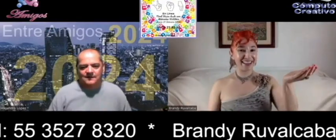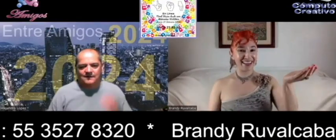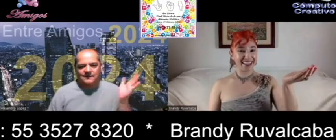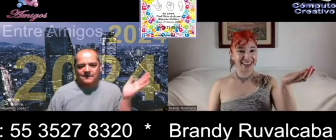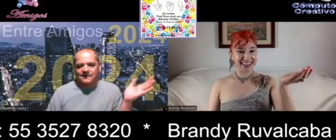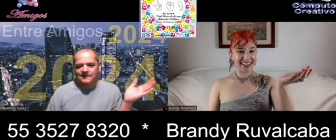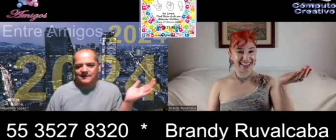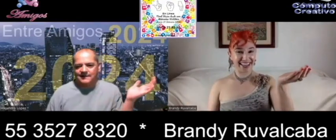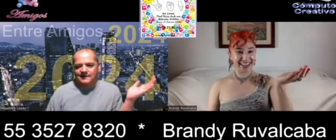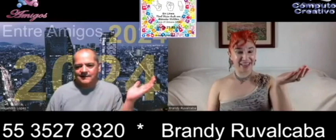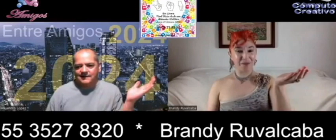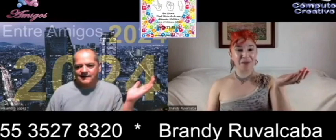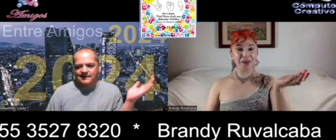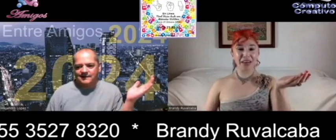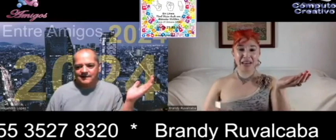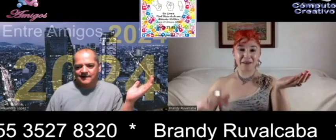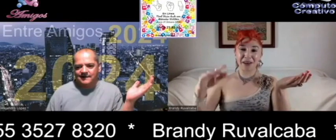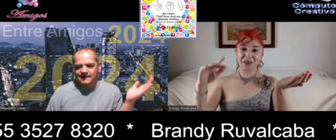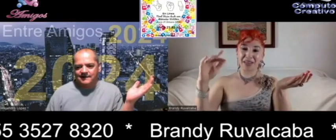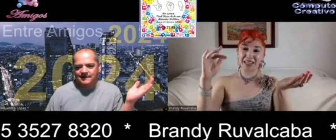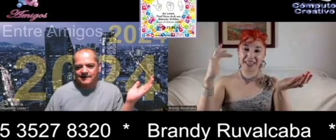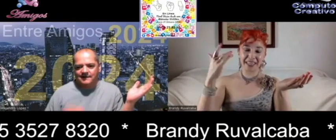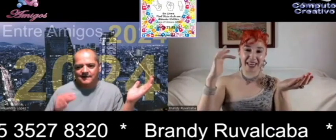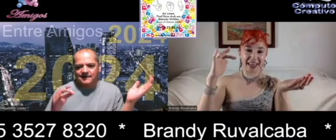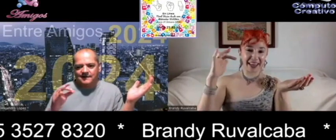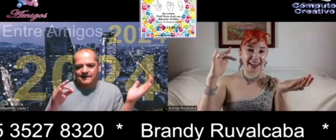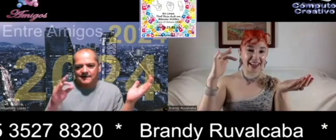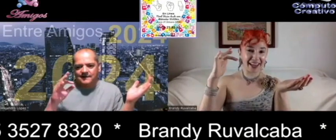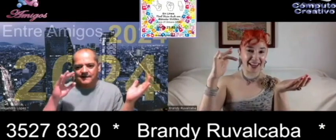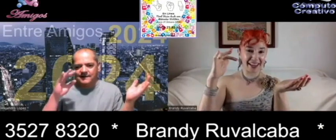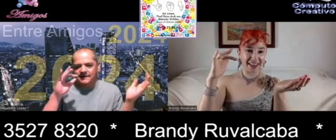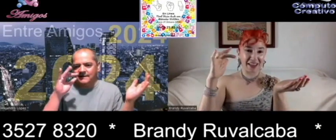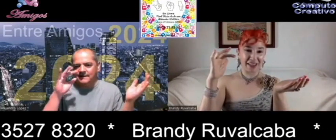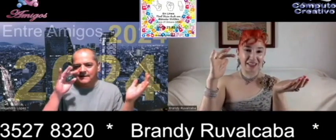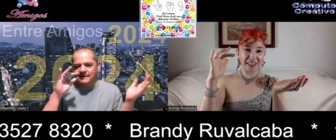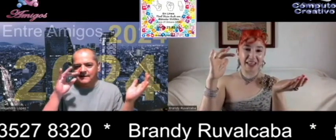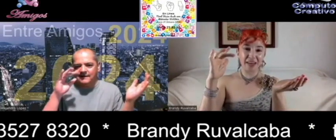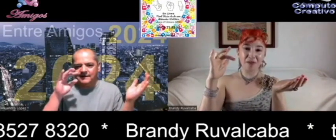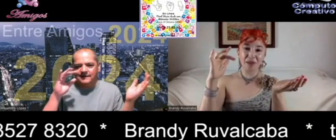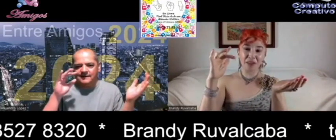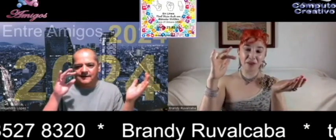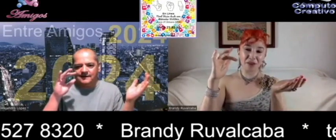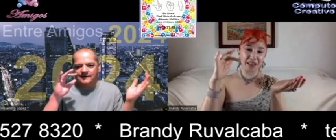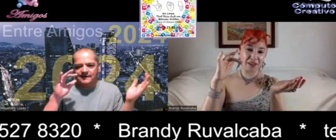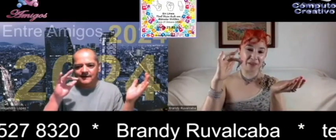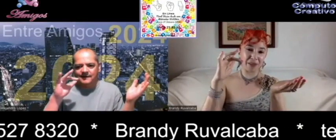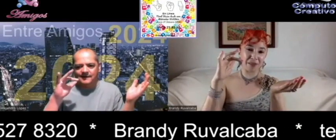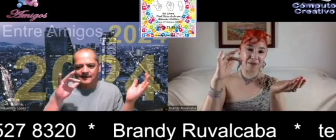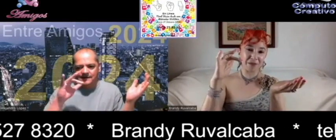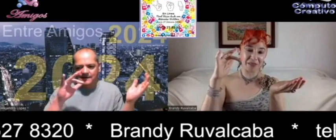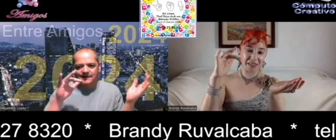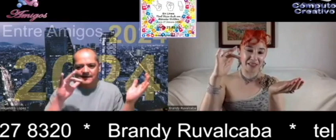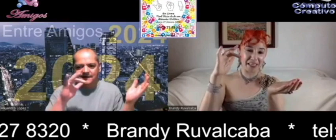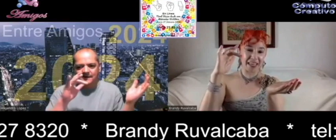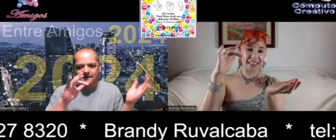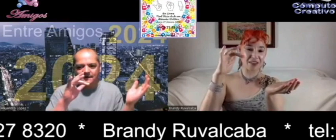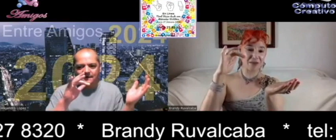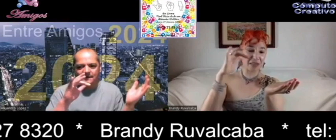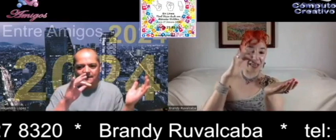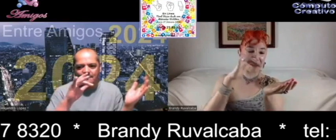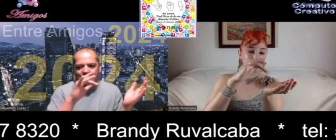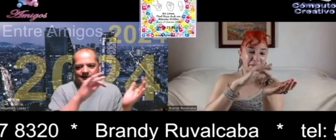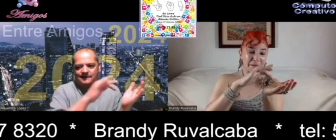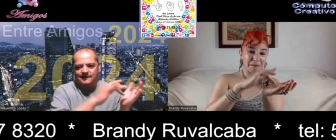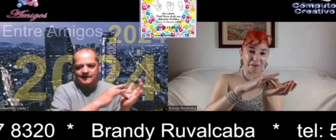aquí, pon la mano derecha relajada, Ujú. señala un poquito con el dedo del medio Ajá. y haces